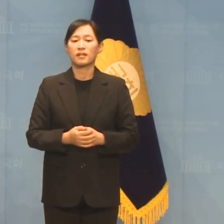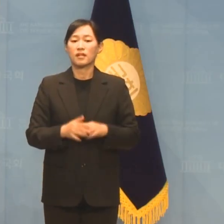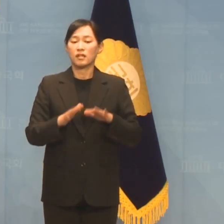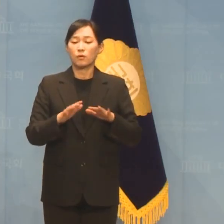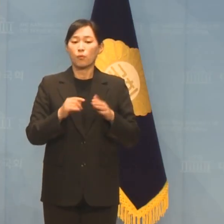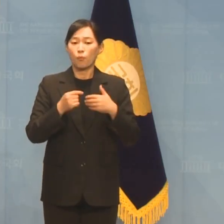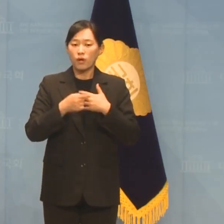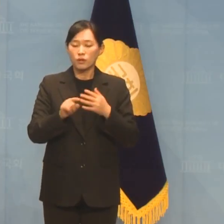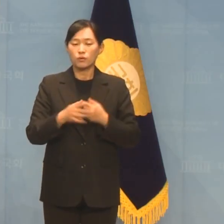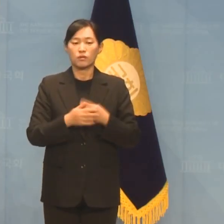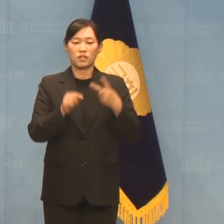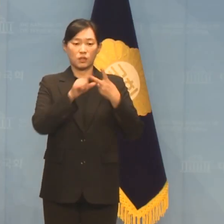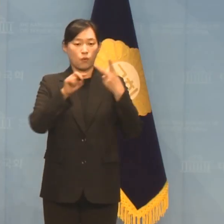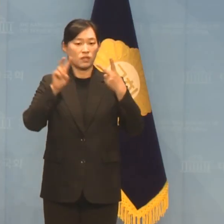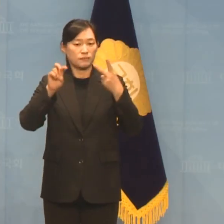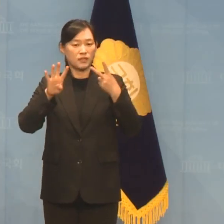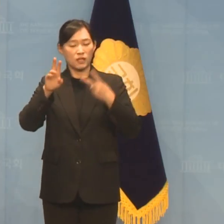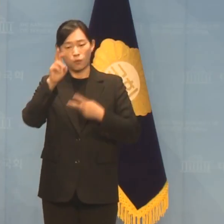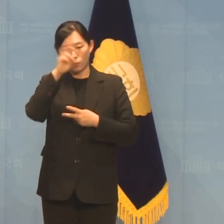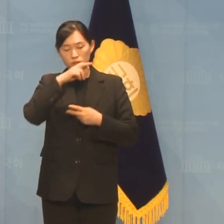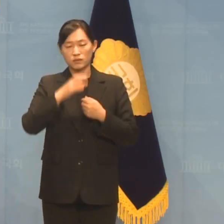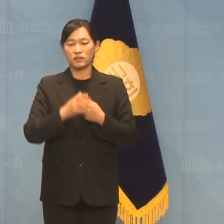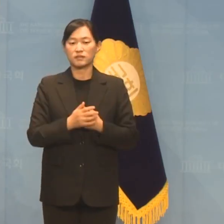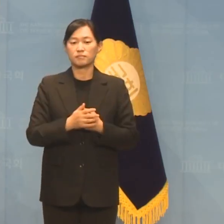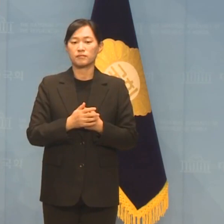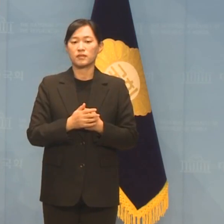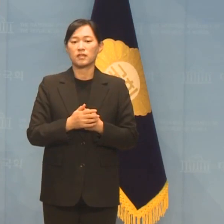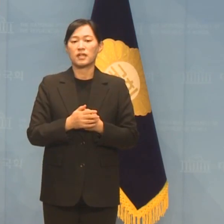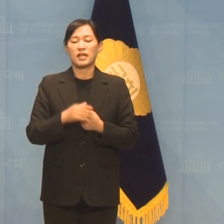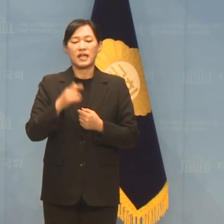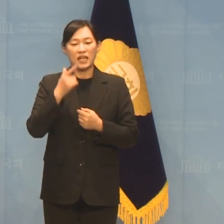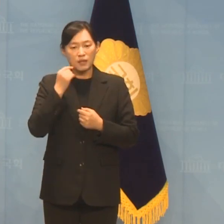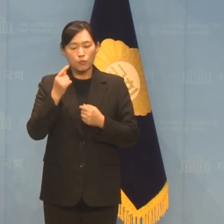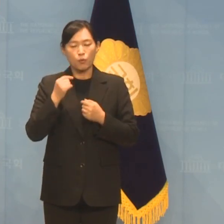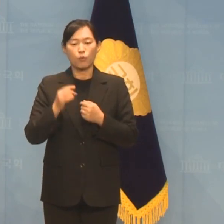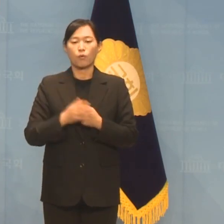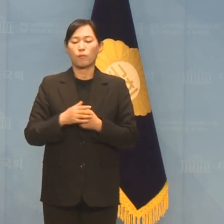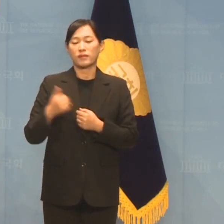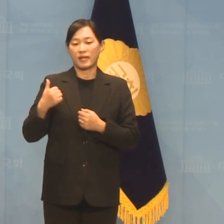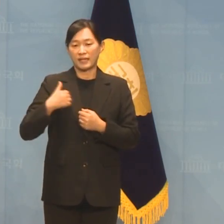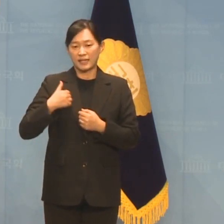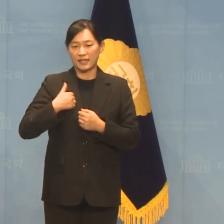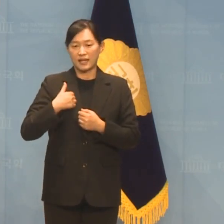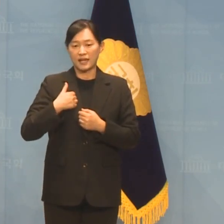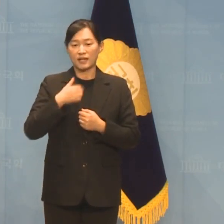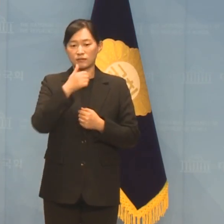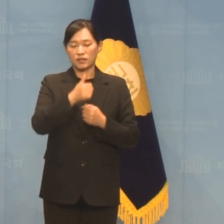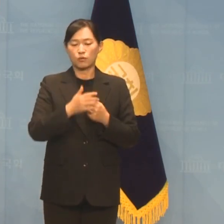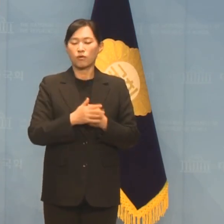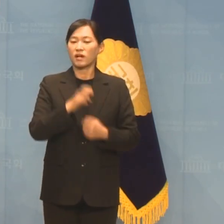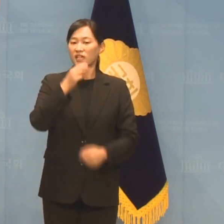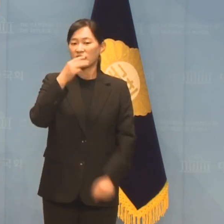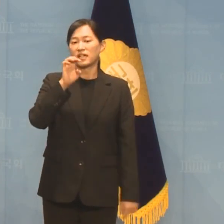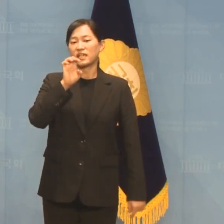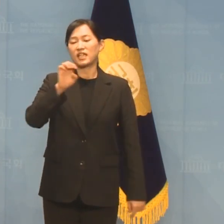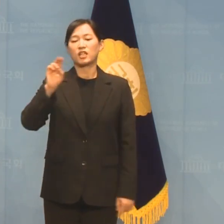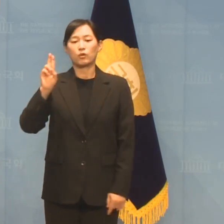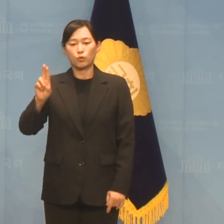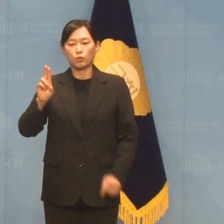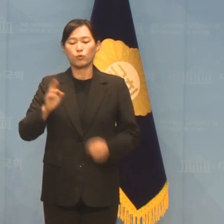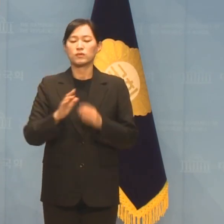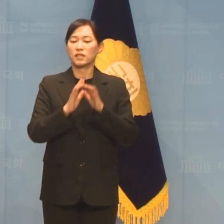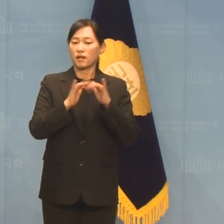밖에도 2월 24일 오전에는 유럽, 일본, 캐나다 정상과 EU 집행위원장,